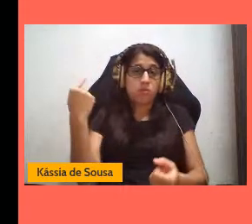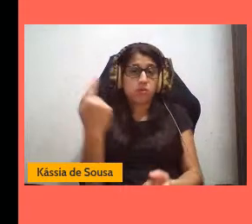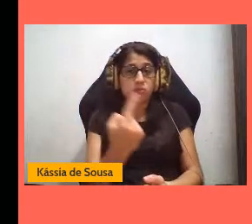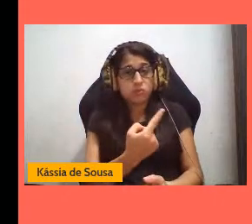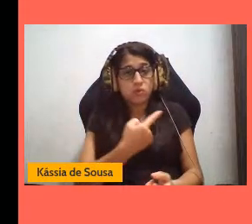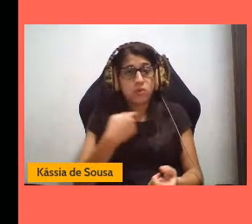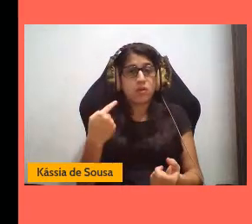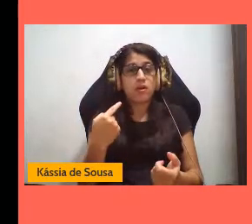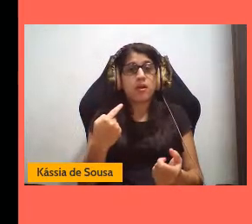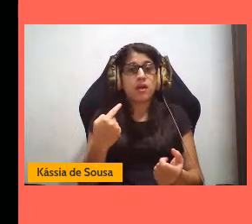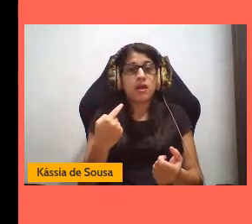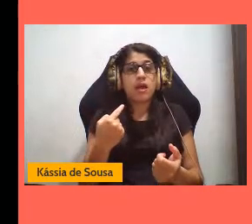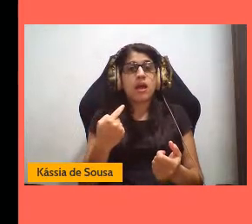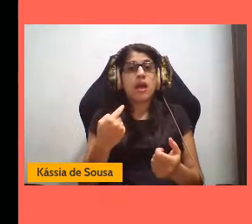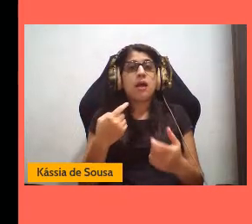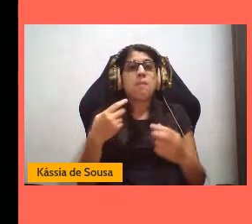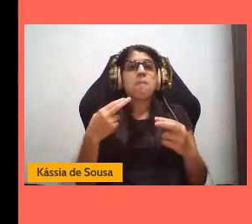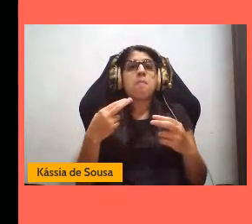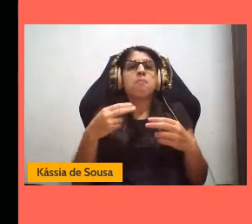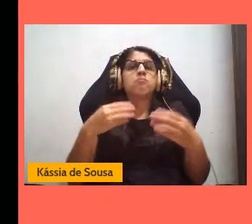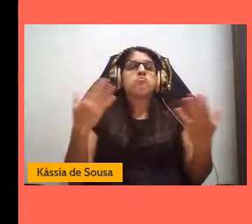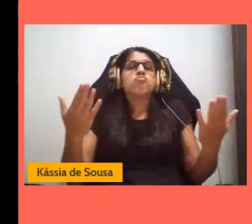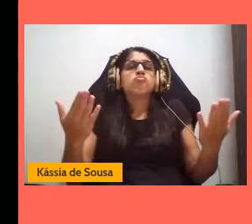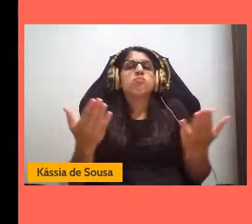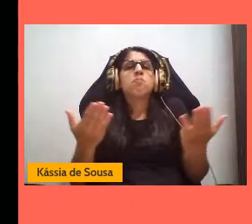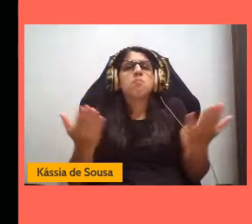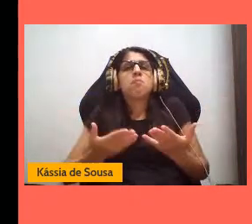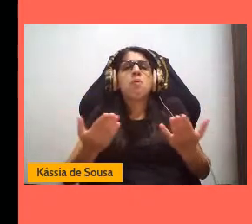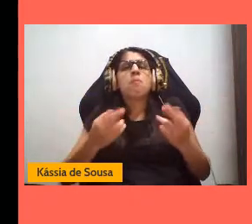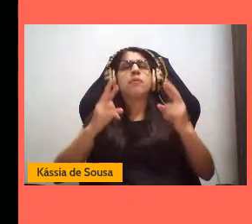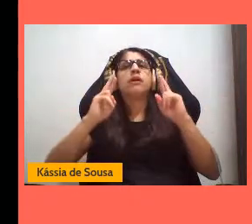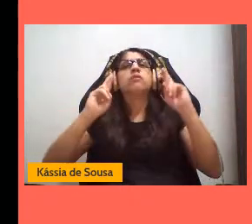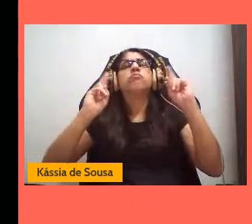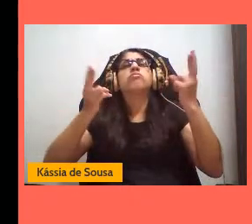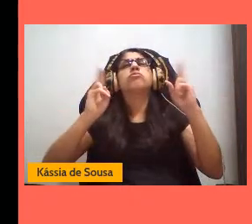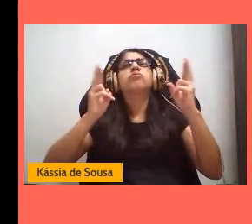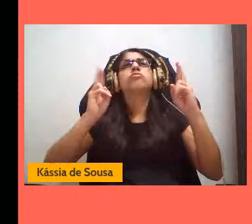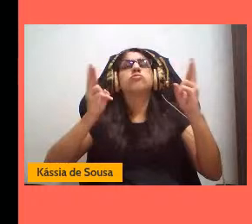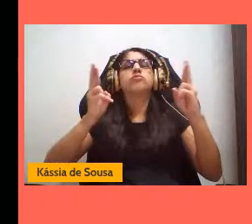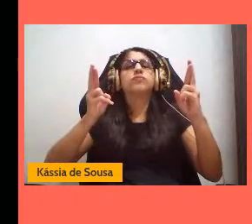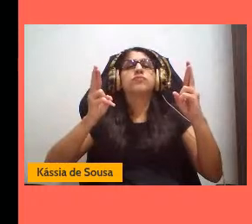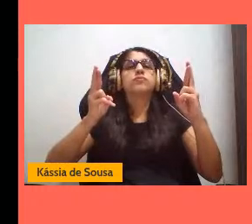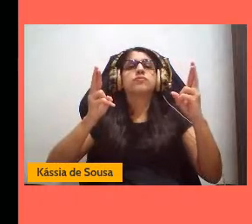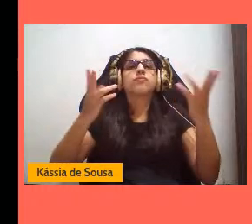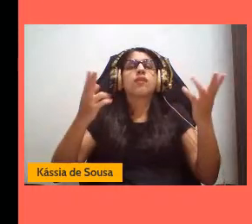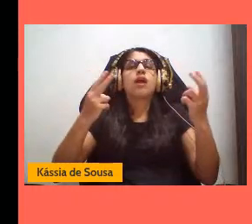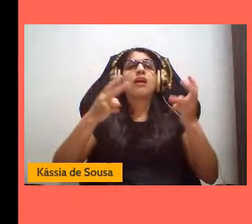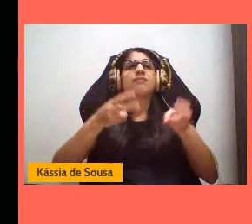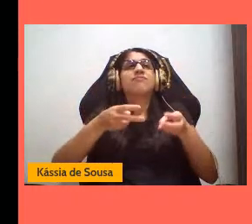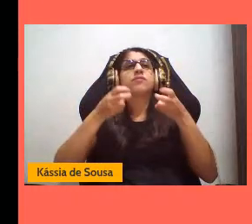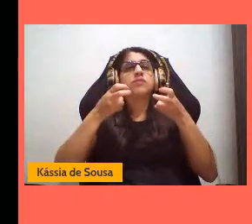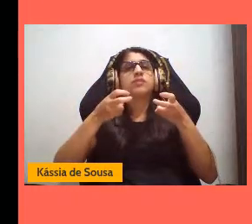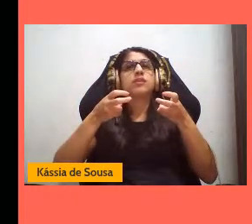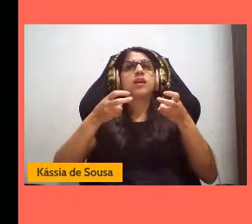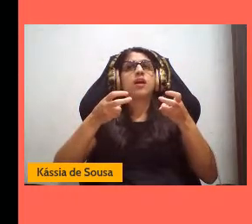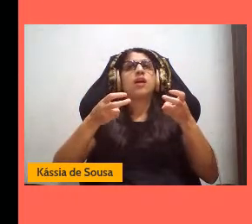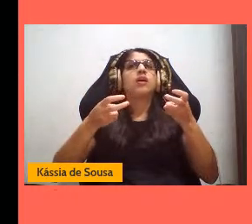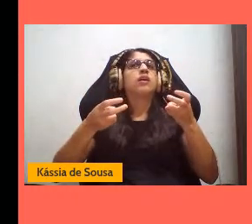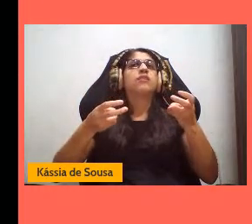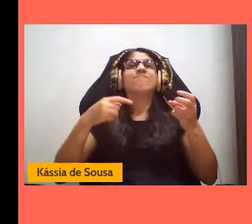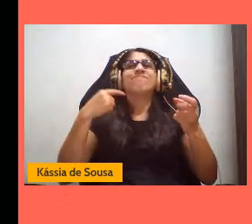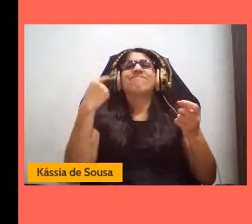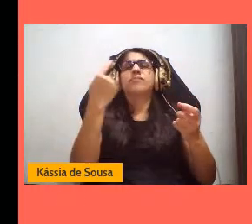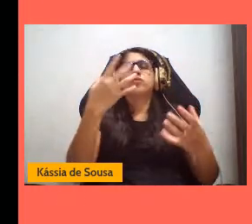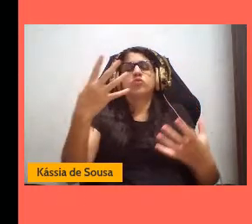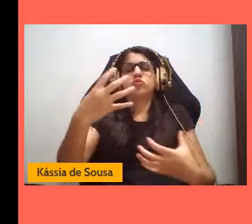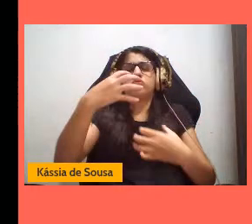de esperançar, porque nós estamos vendo que não estamos voltados para nós mesmos. Né? De fato, a